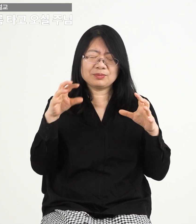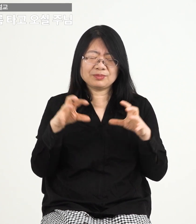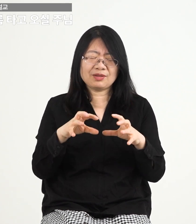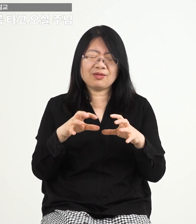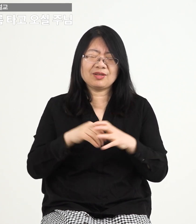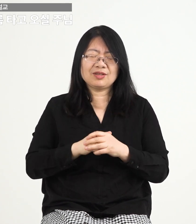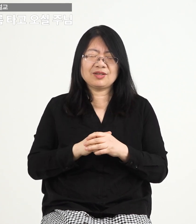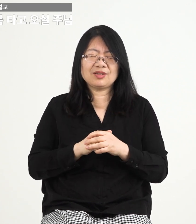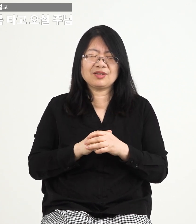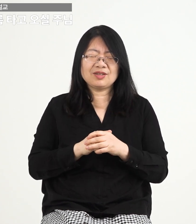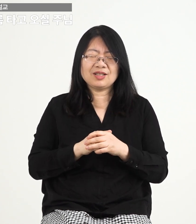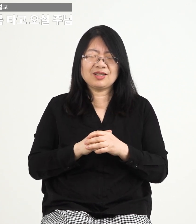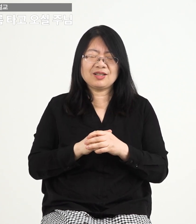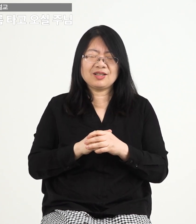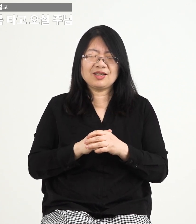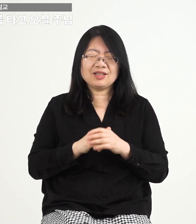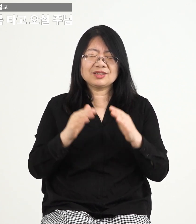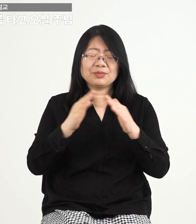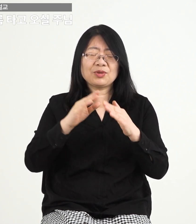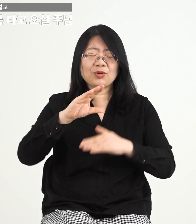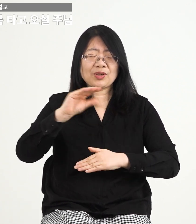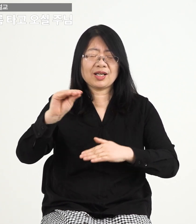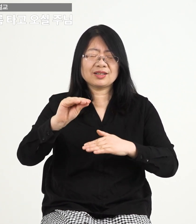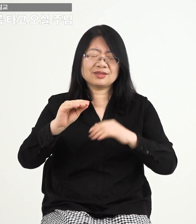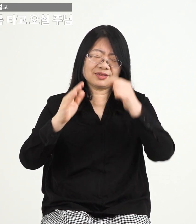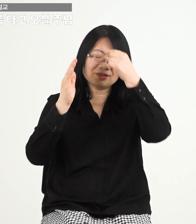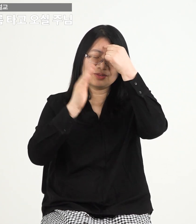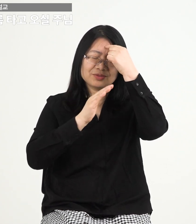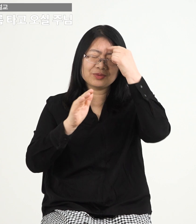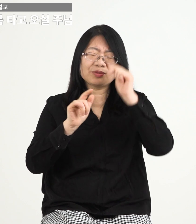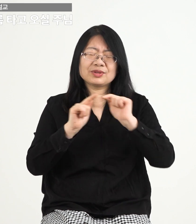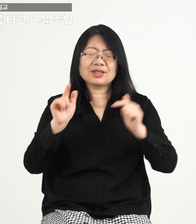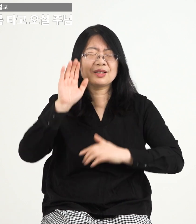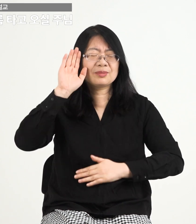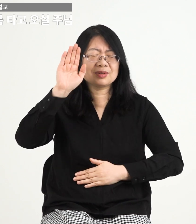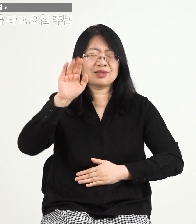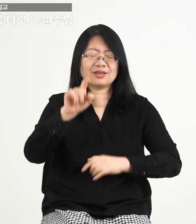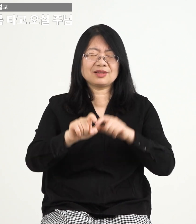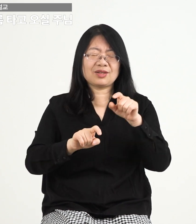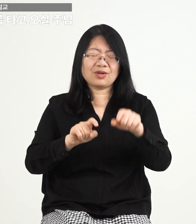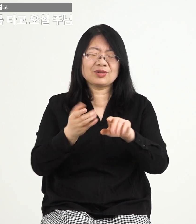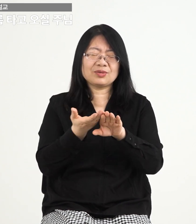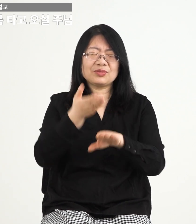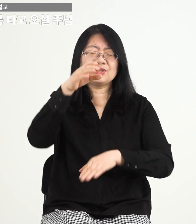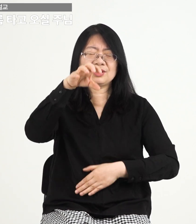생명까지 점원을 나서는 성도들 미래의 걸음 위에